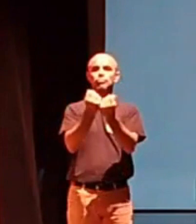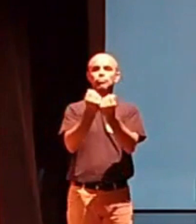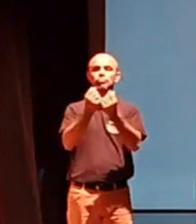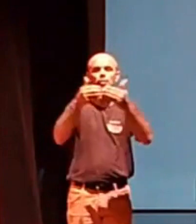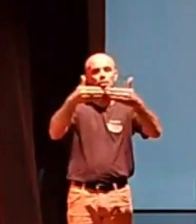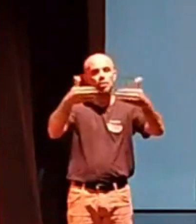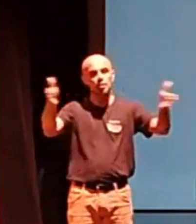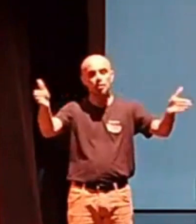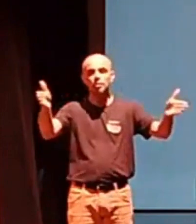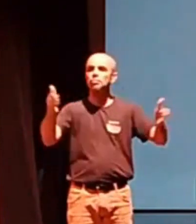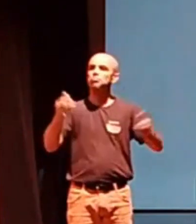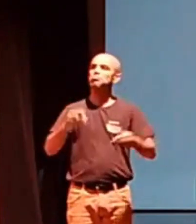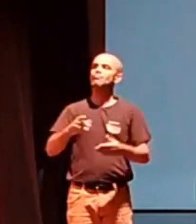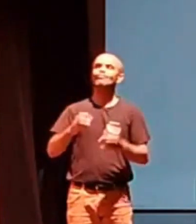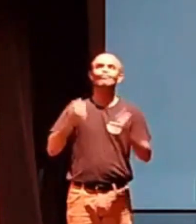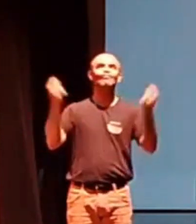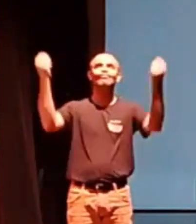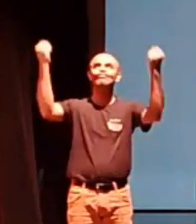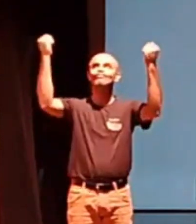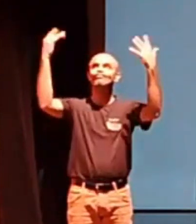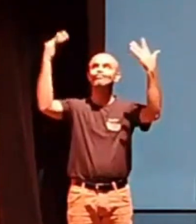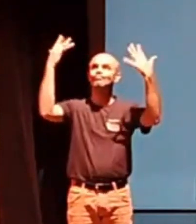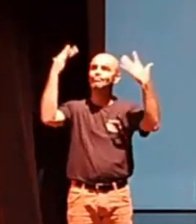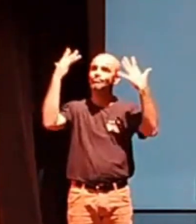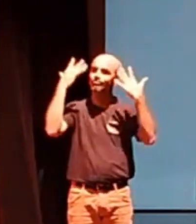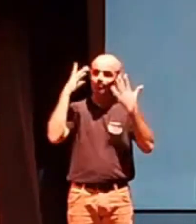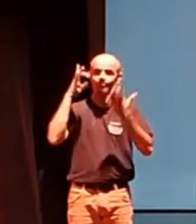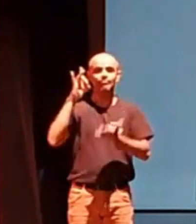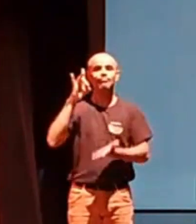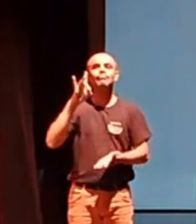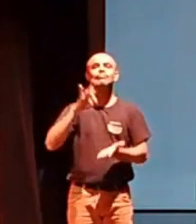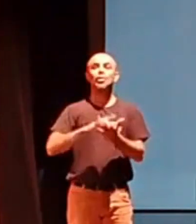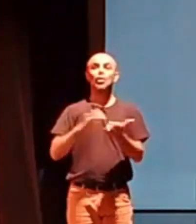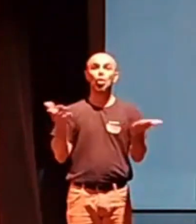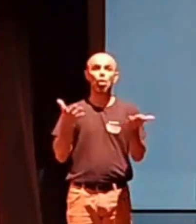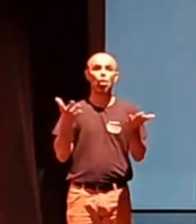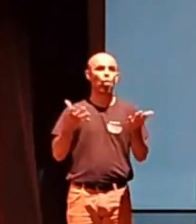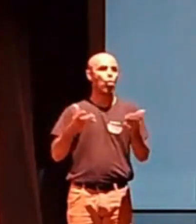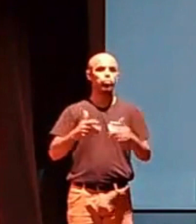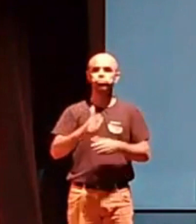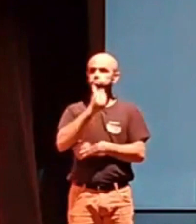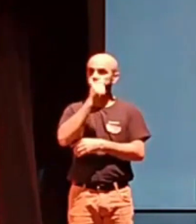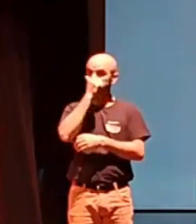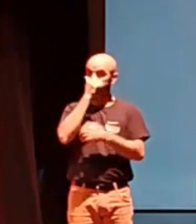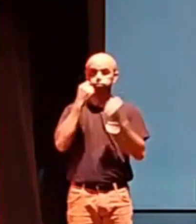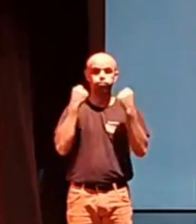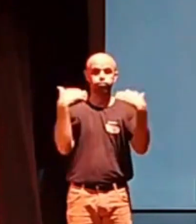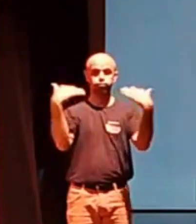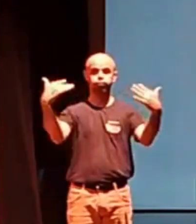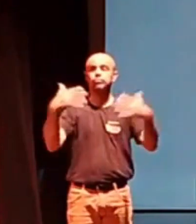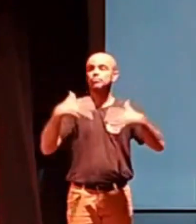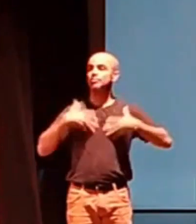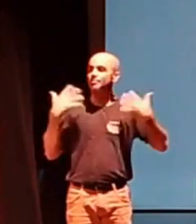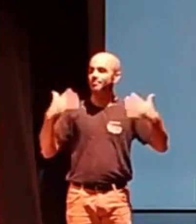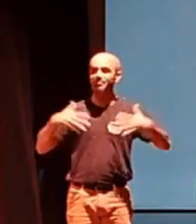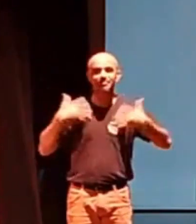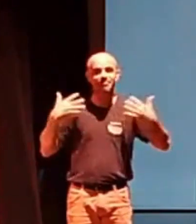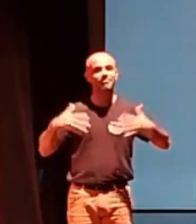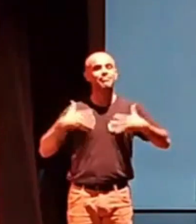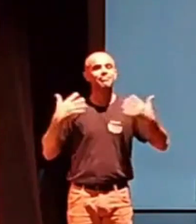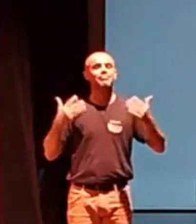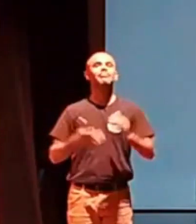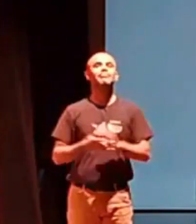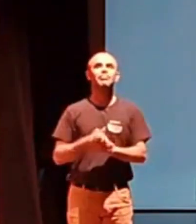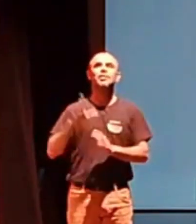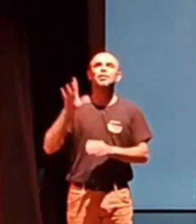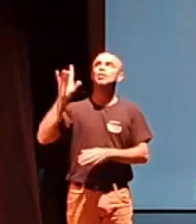de abertura, foi uma verdadeira bênção de Deus. Hoje aqui casa cheia, então assim, é muita alegria para nós, né?